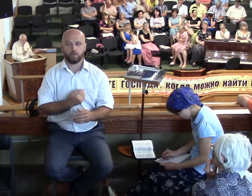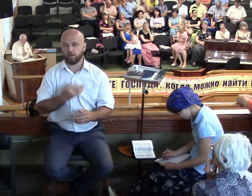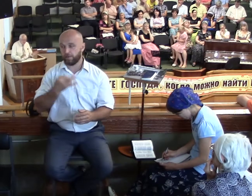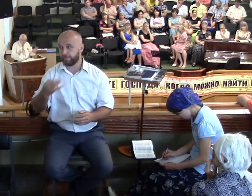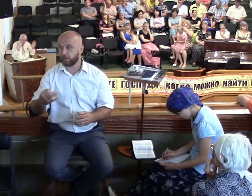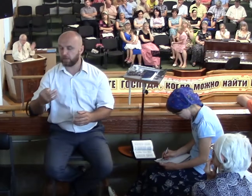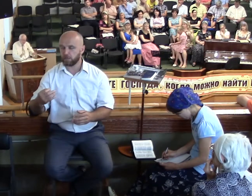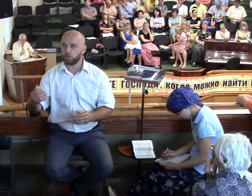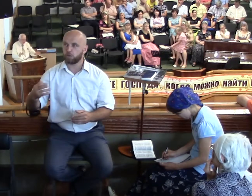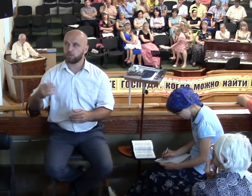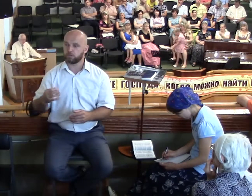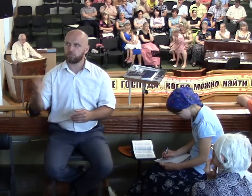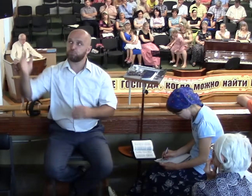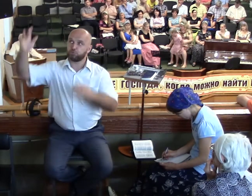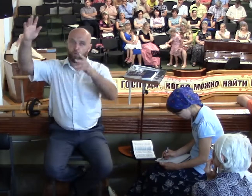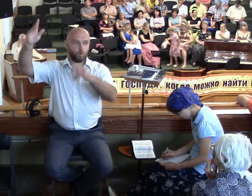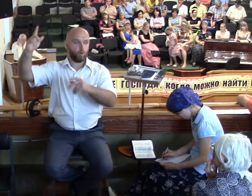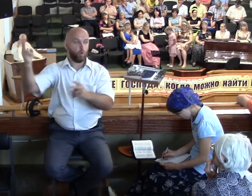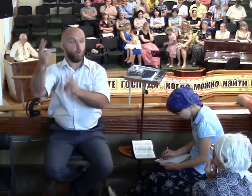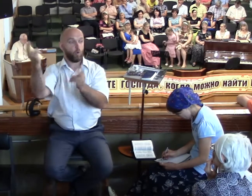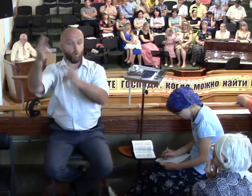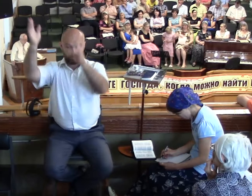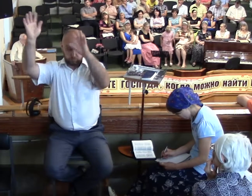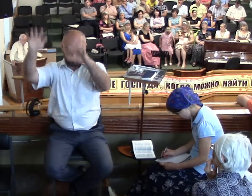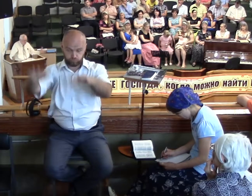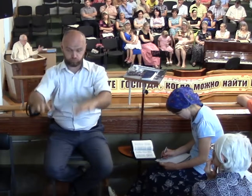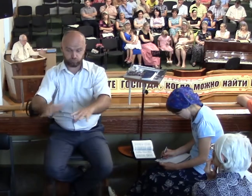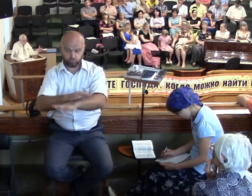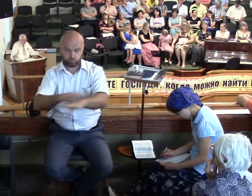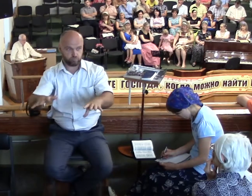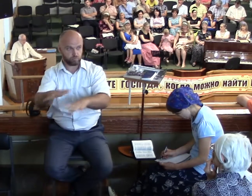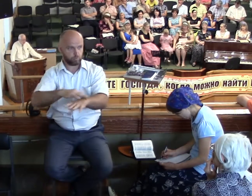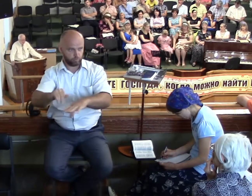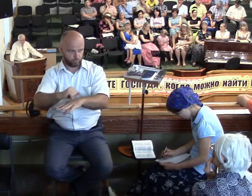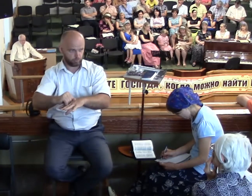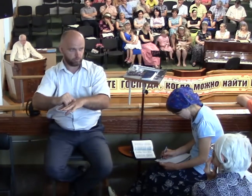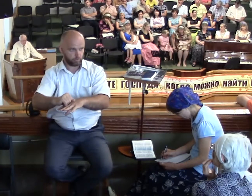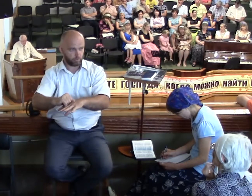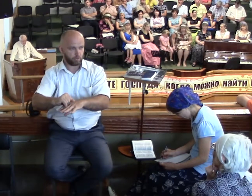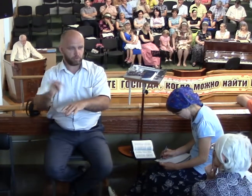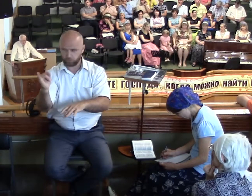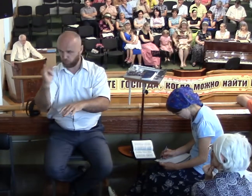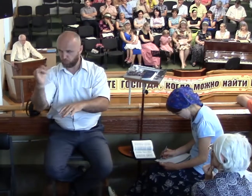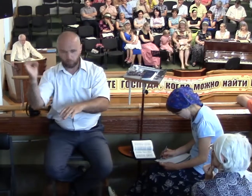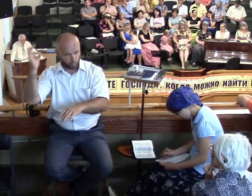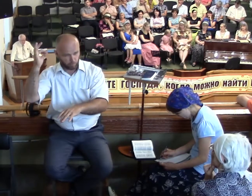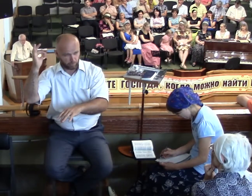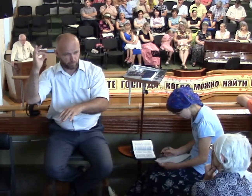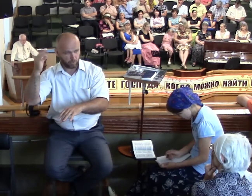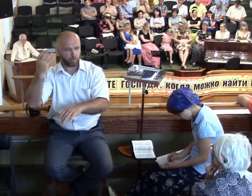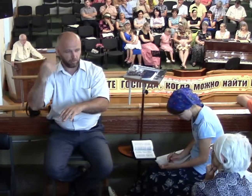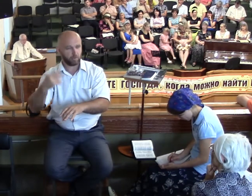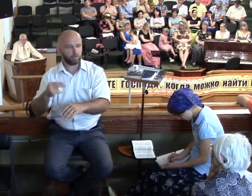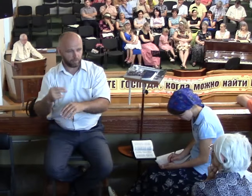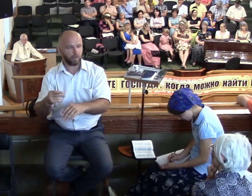уйти отсюда, а всего пусть сгорит. Давай огонь сведем. Ну так хотелось бы, чтобы другие знали, как не принимать